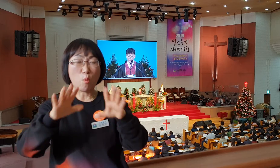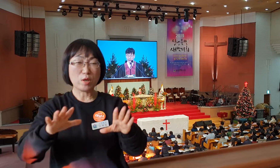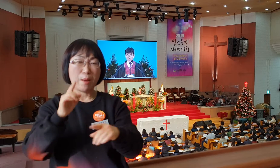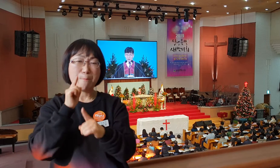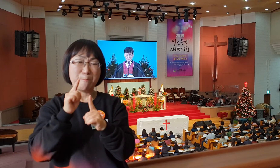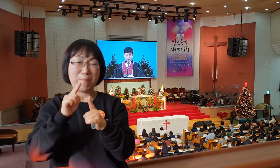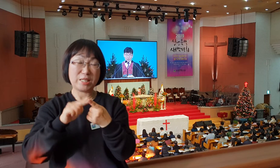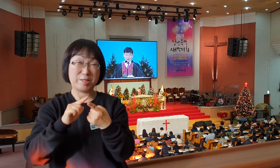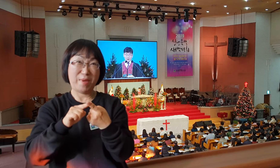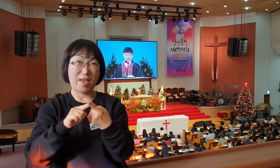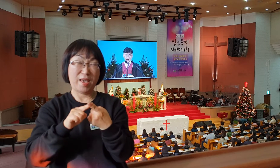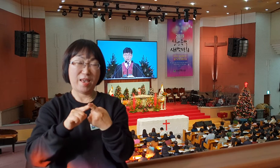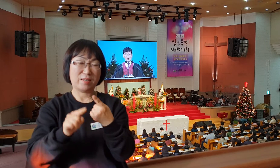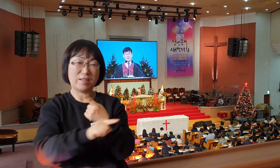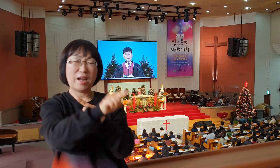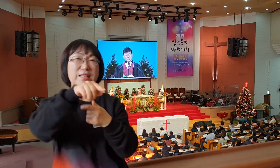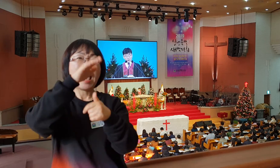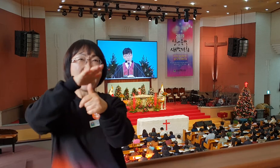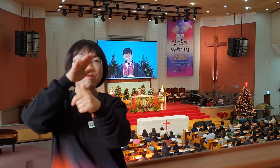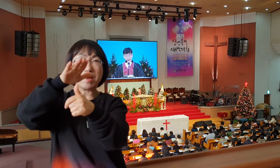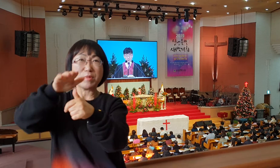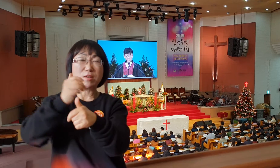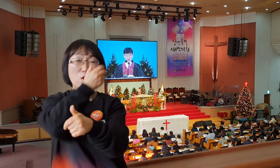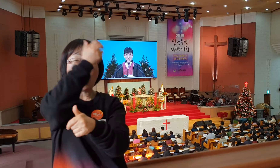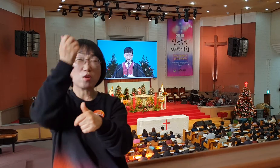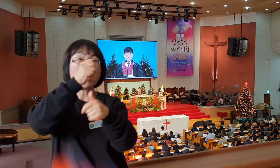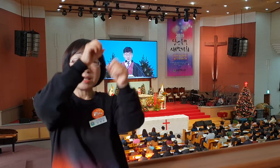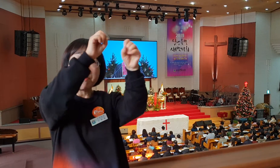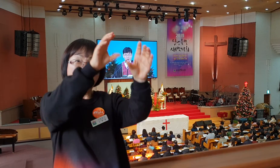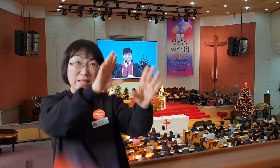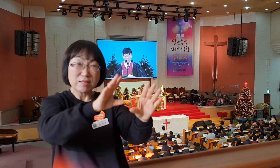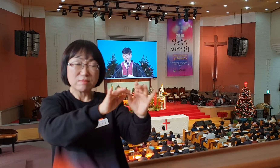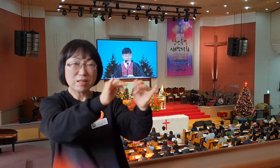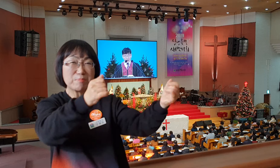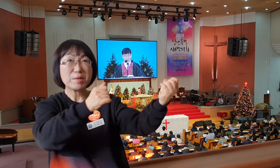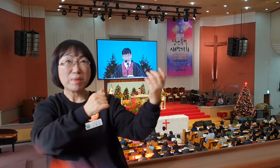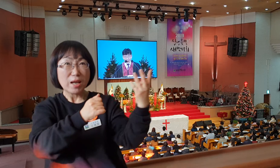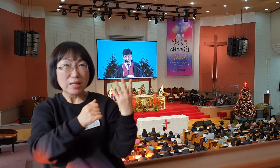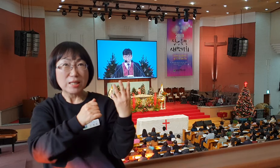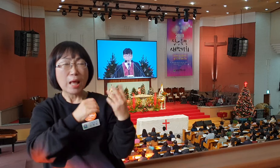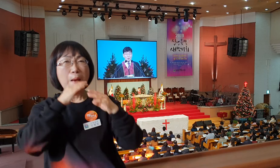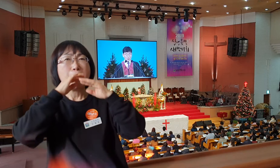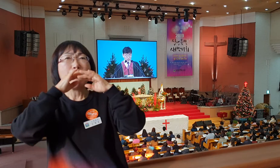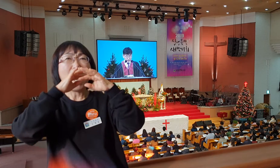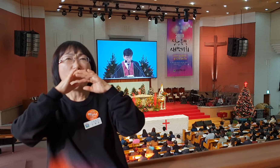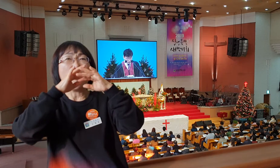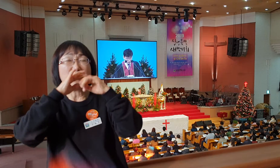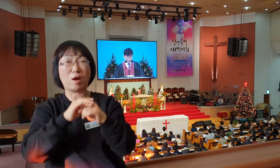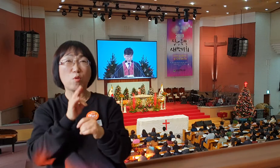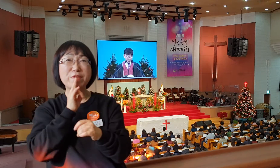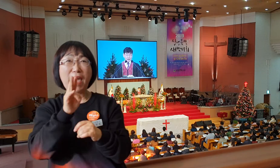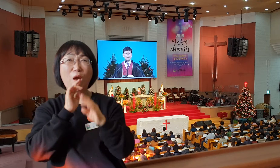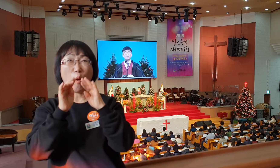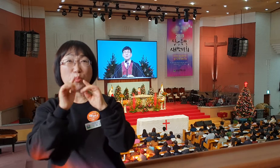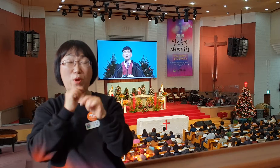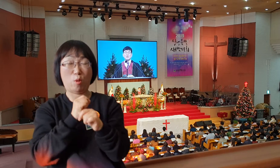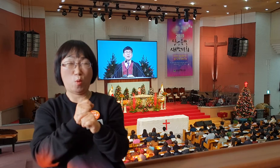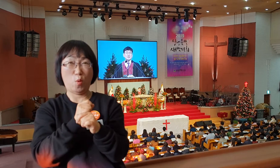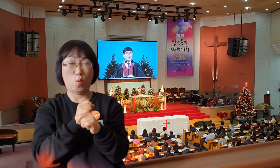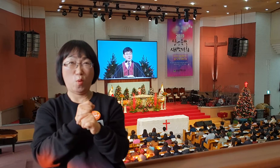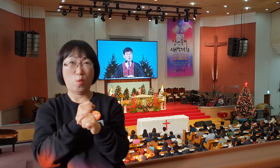법문이 얘기하는 건 그들에게 안수함에 성령이 그들에게 임했는데 그 사람들이 뭐합니까? 방언도 하고 예언도 한답니다.